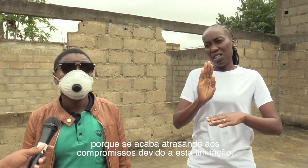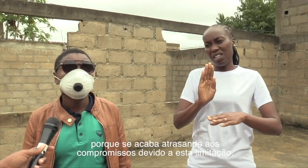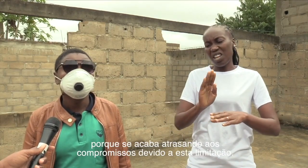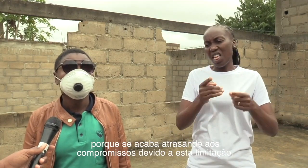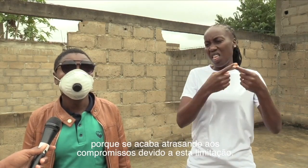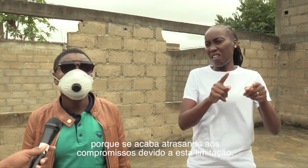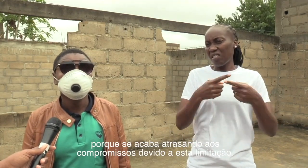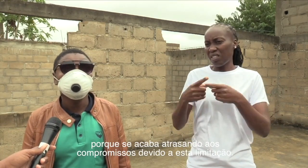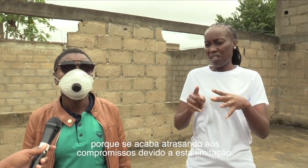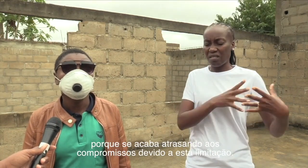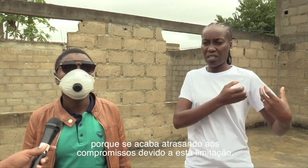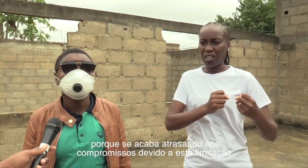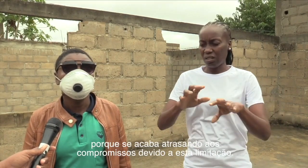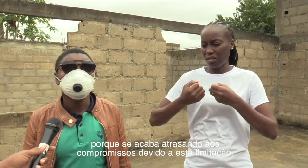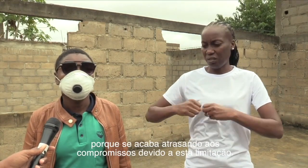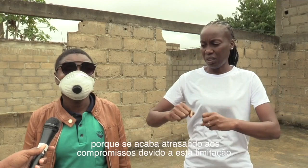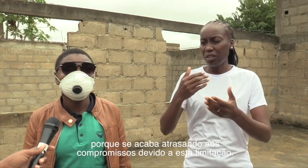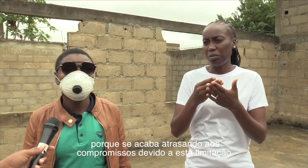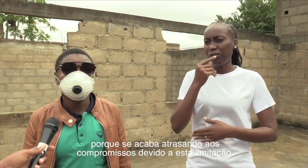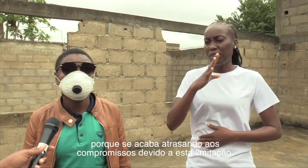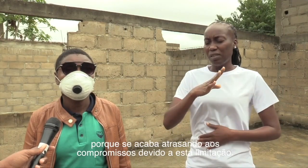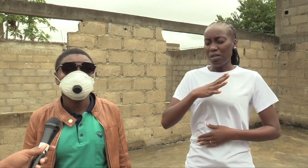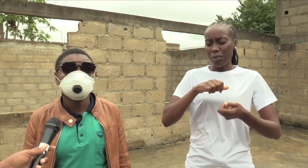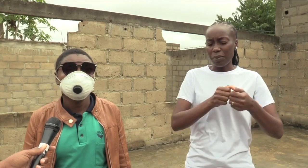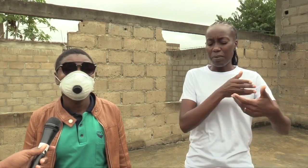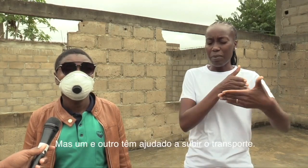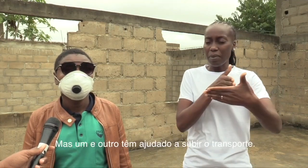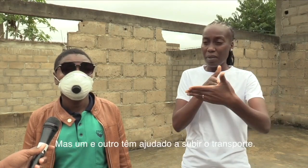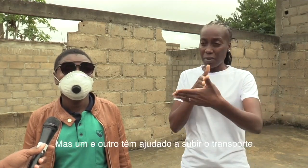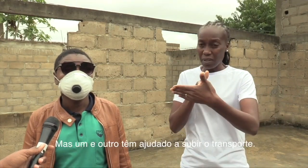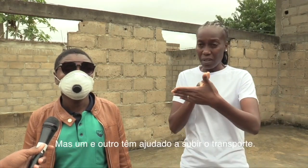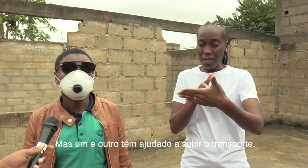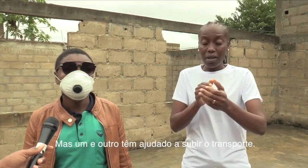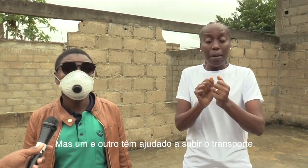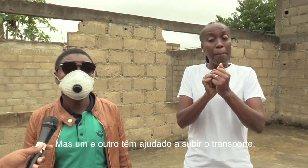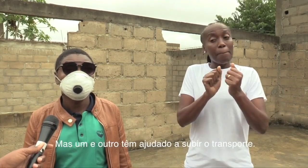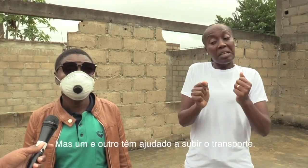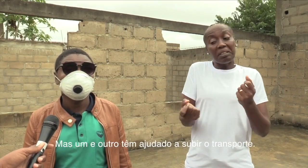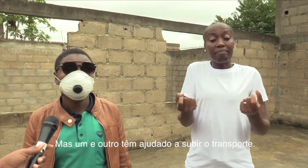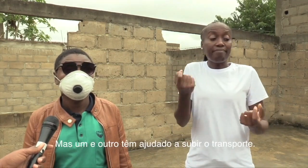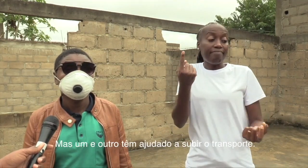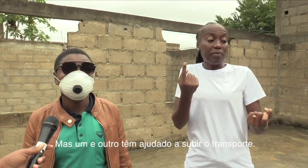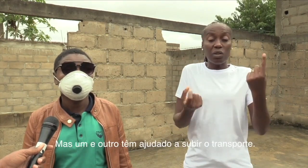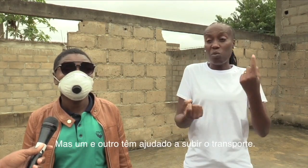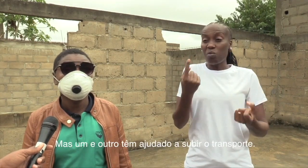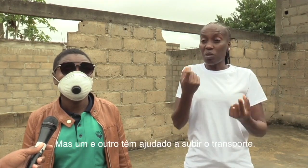devido mesmo a esta limitação. Mas um e o outro têm